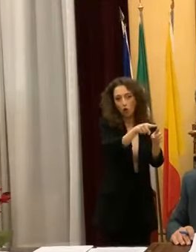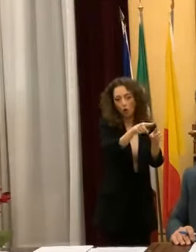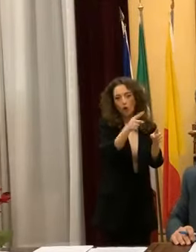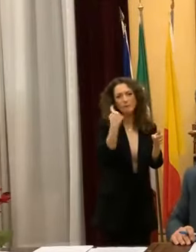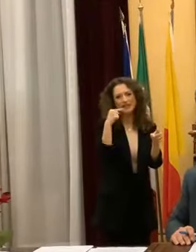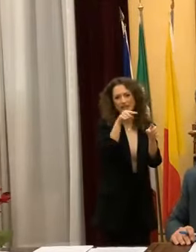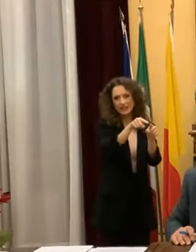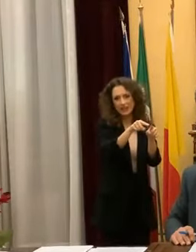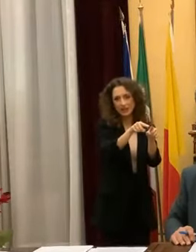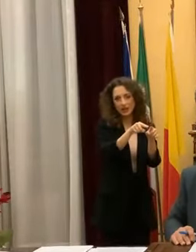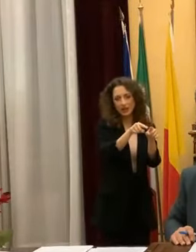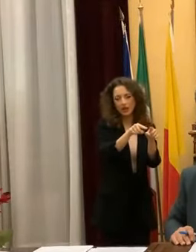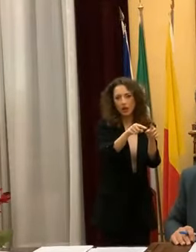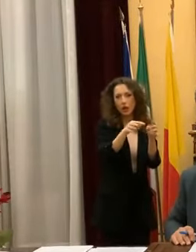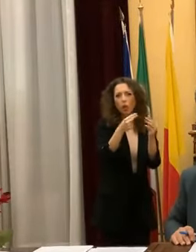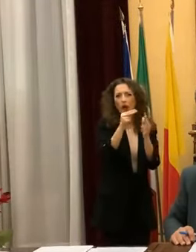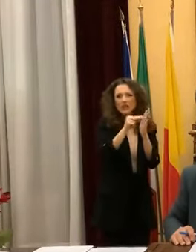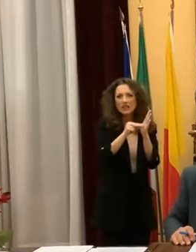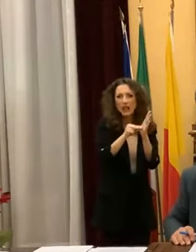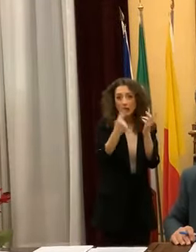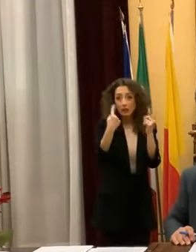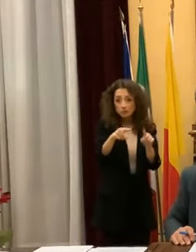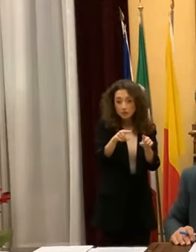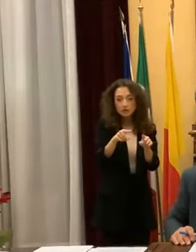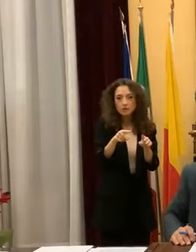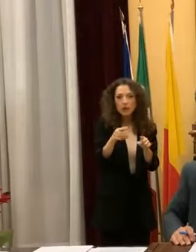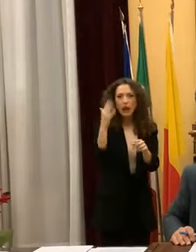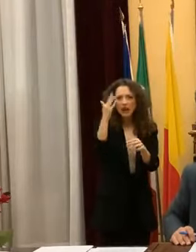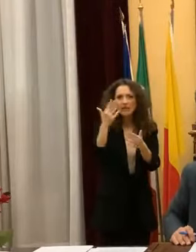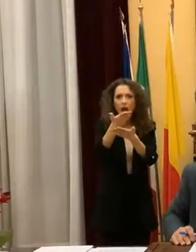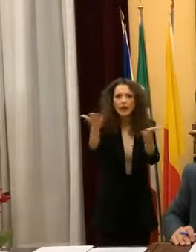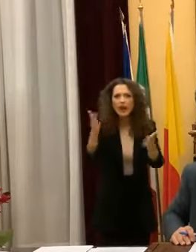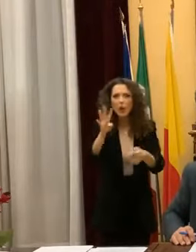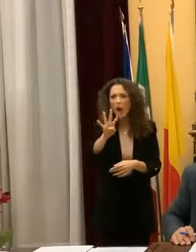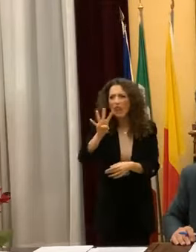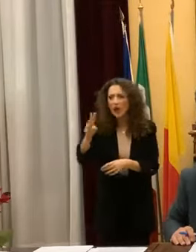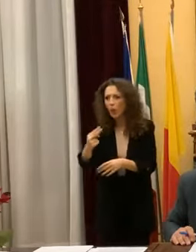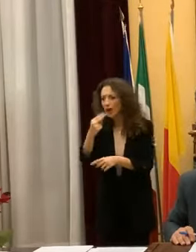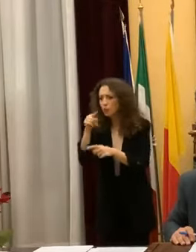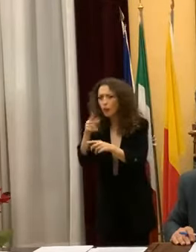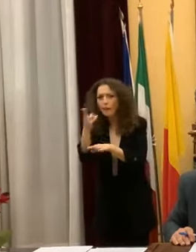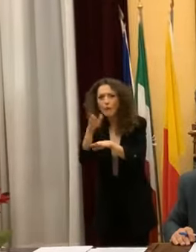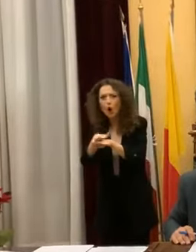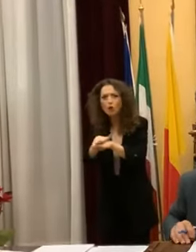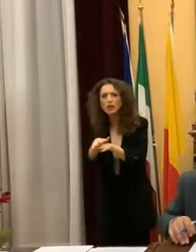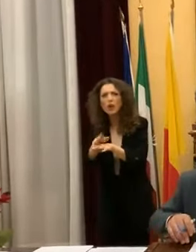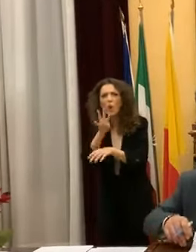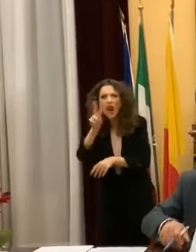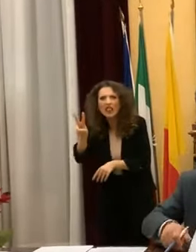Su 44 pazienti intubati ne sono morti 42.